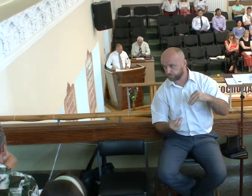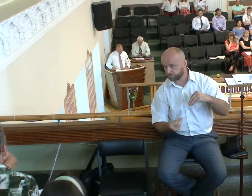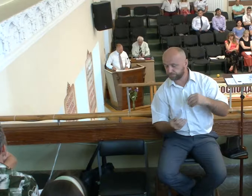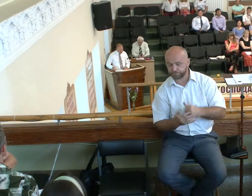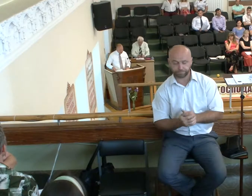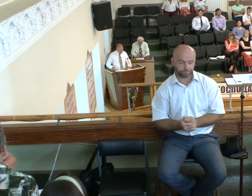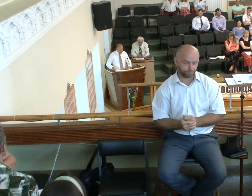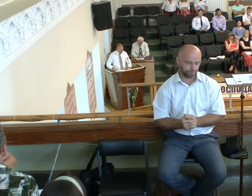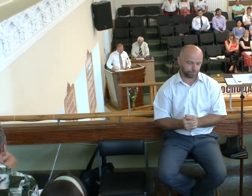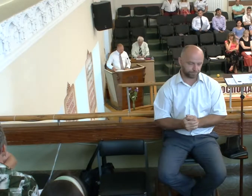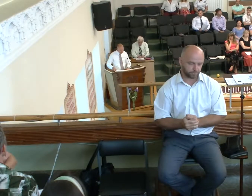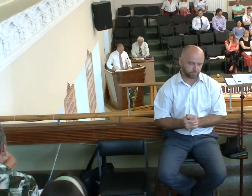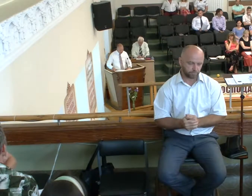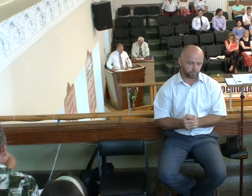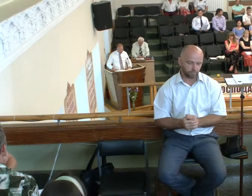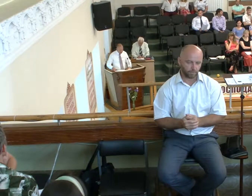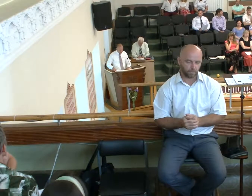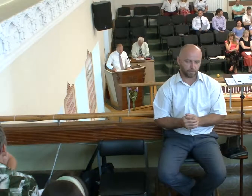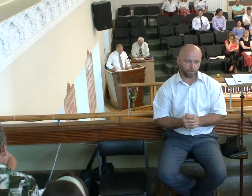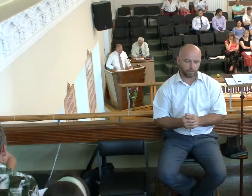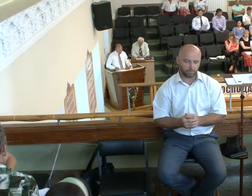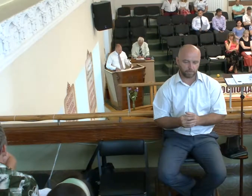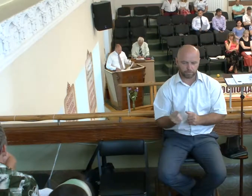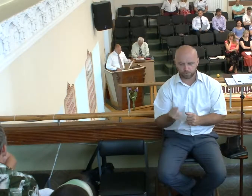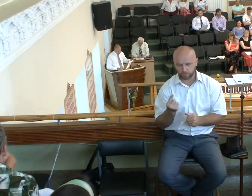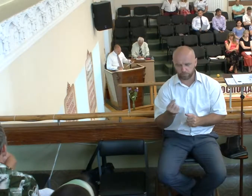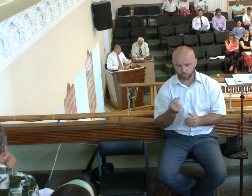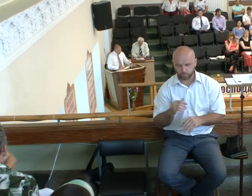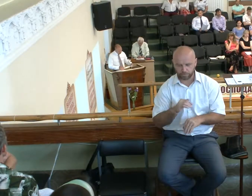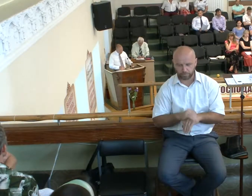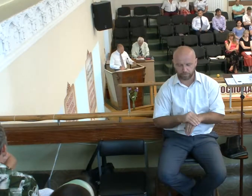Несколько мест Священного Писания, которые говорят нам об этом.